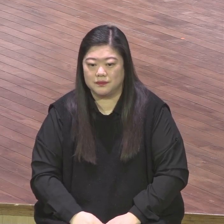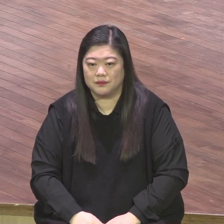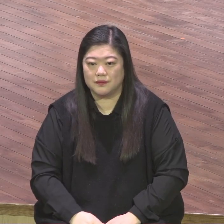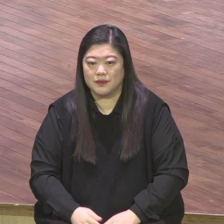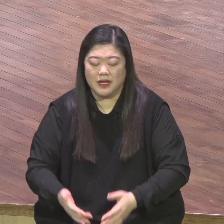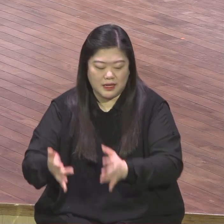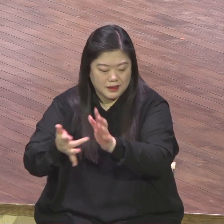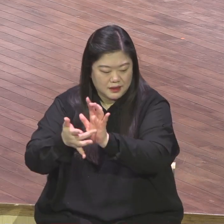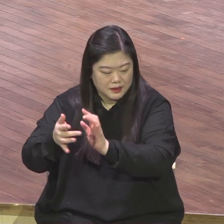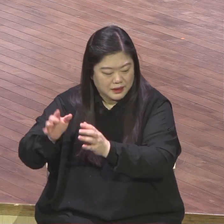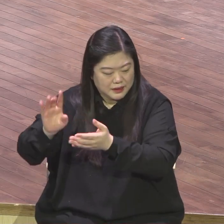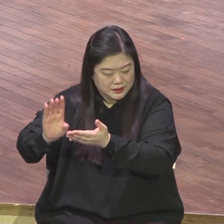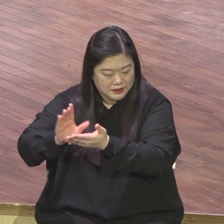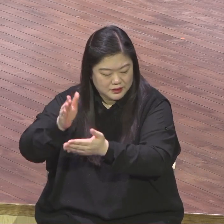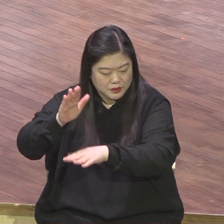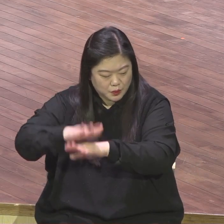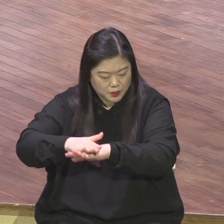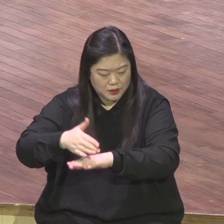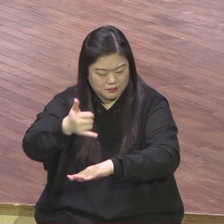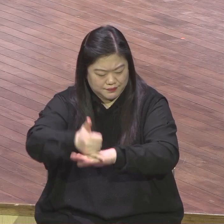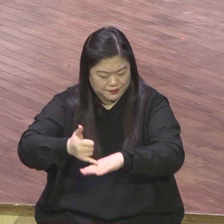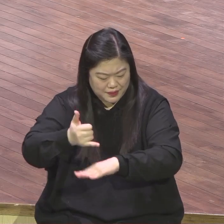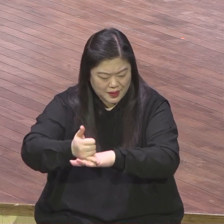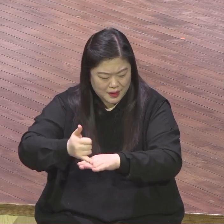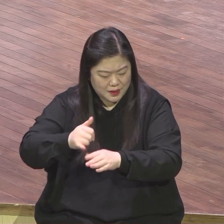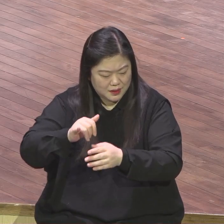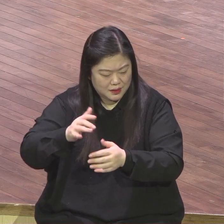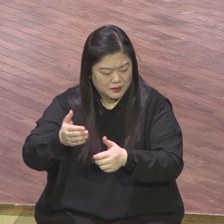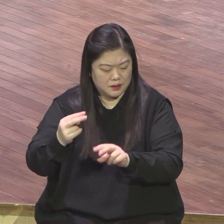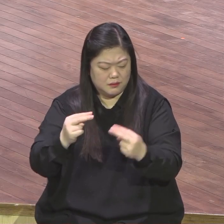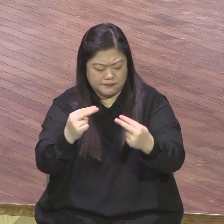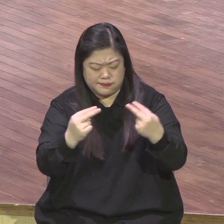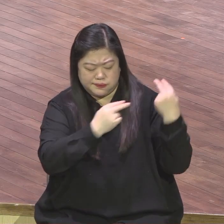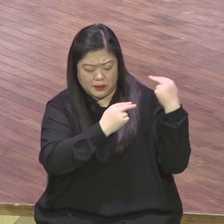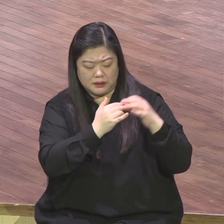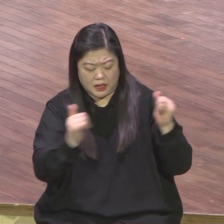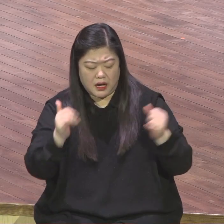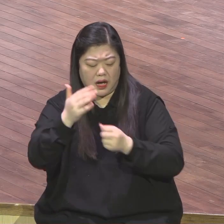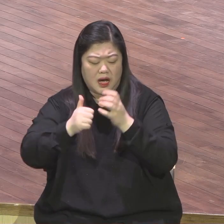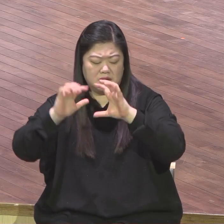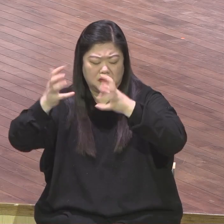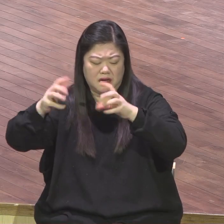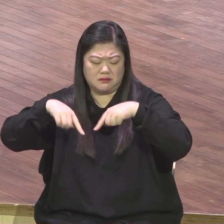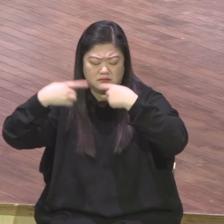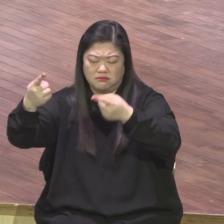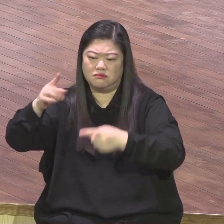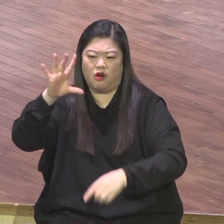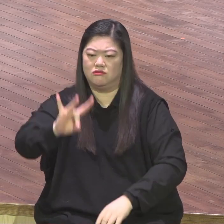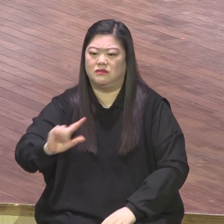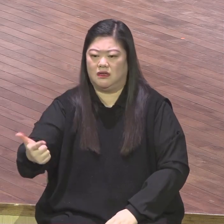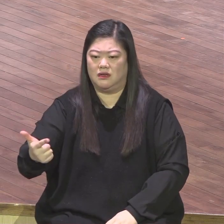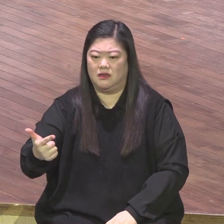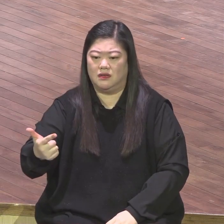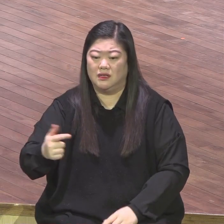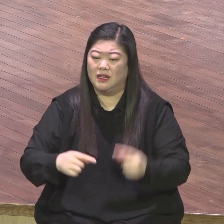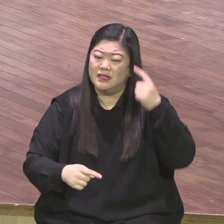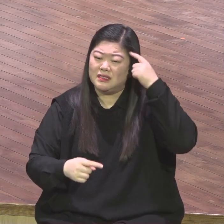쟁기를 잡고 뒤를 돌아본 사람 하나님의 나라에 합당치 아니하고 뒤돌아보지 마라. 과거에 잡혀있지 마라.